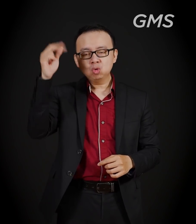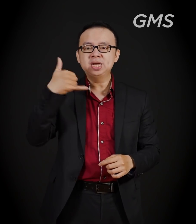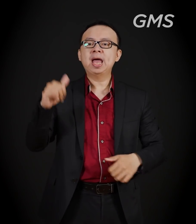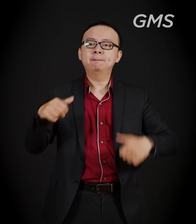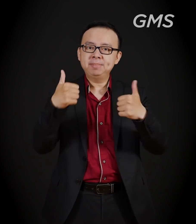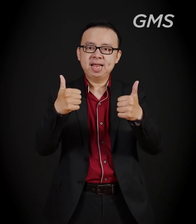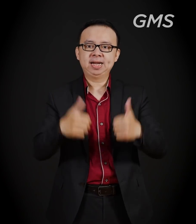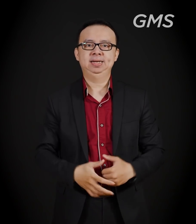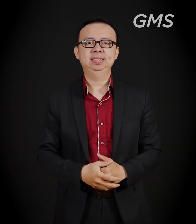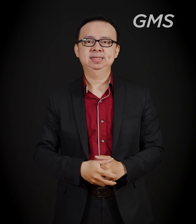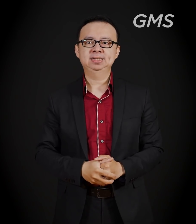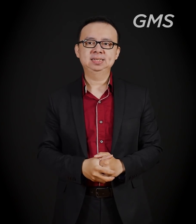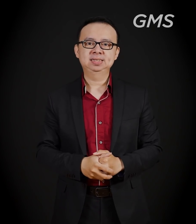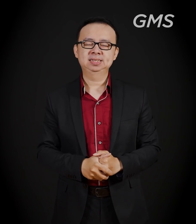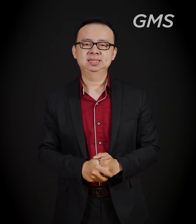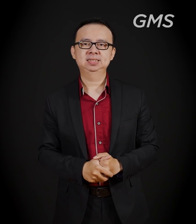keinginan telinganya.